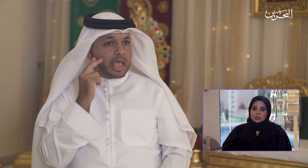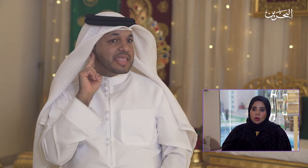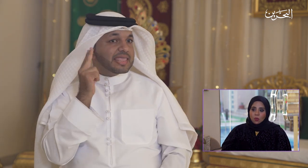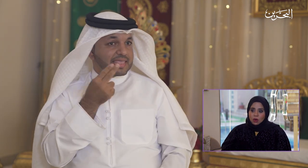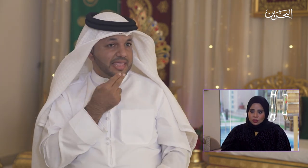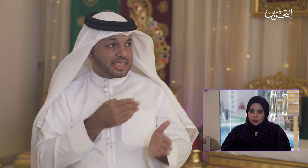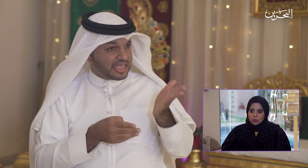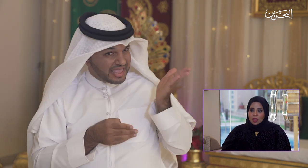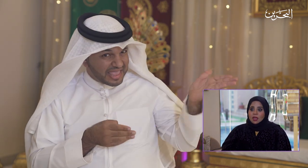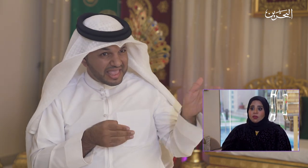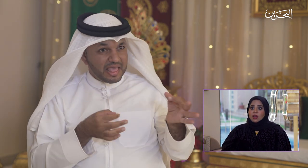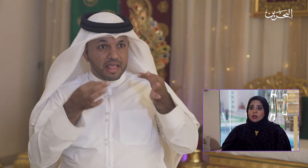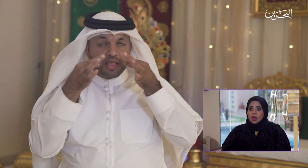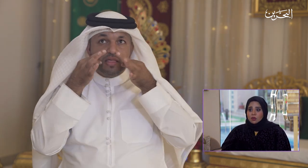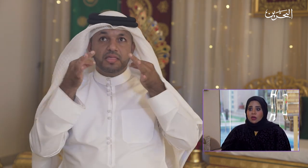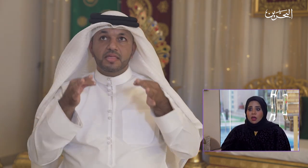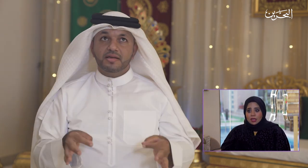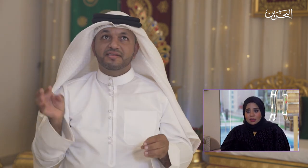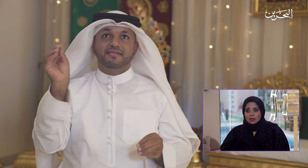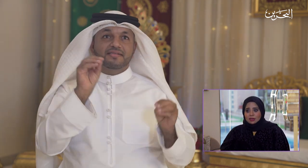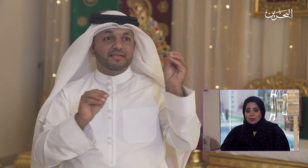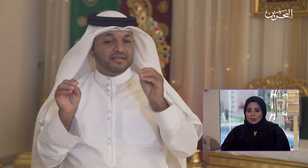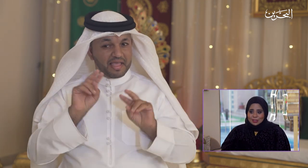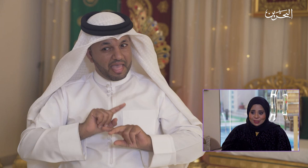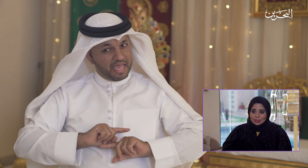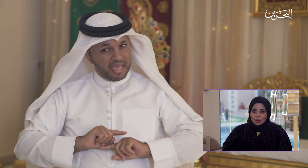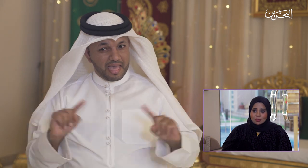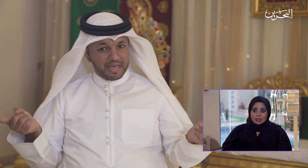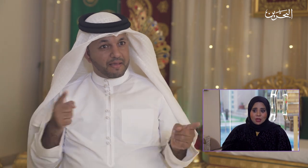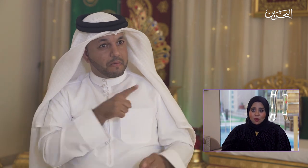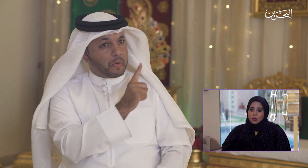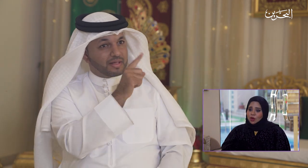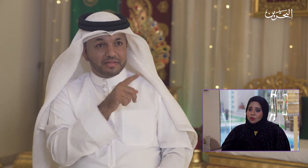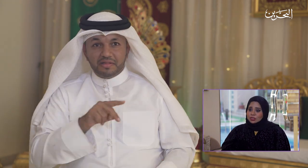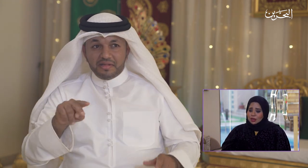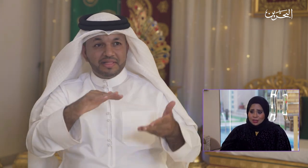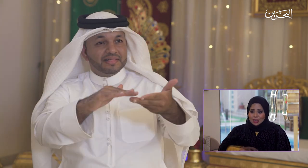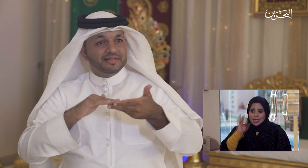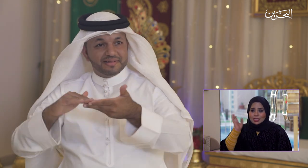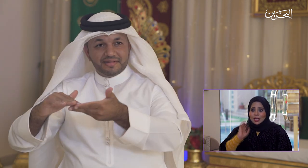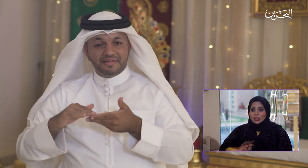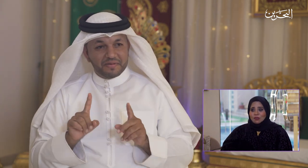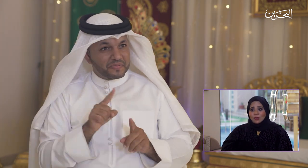المسارح وايد حلو. فقالوا ان هذا حسين من الشخص الصم، استغربوا وقالوا مستحيل، يعني شافوا ان